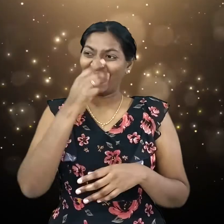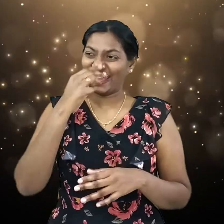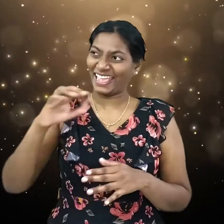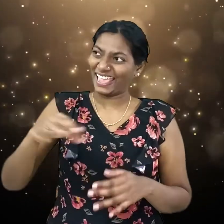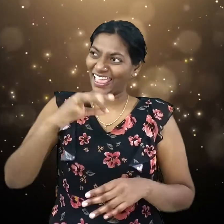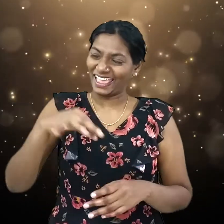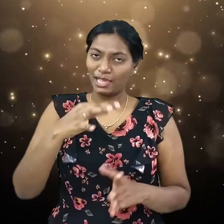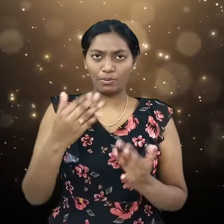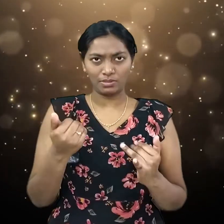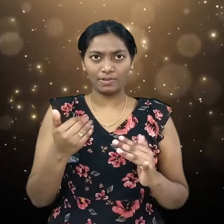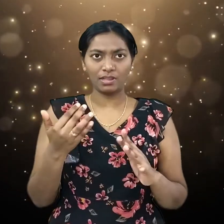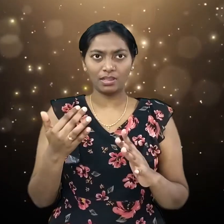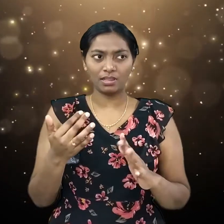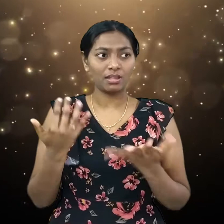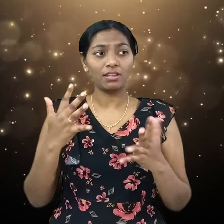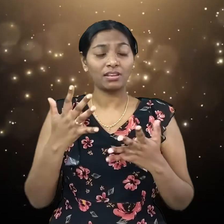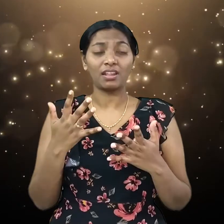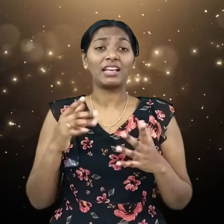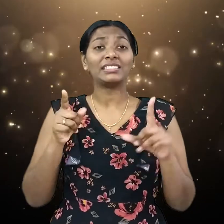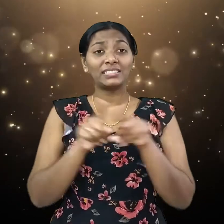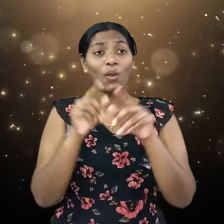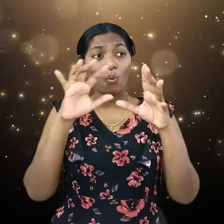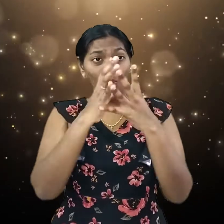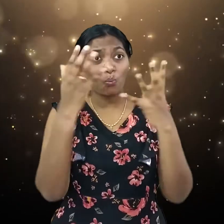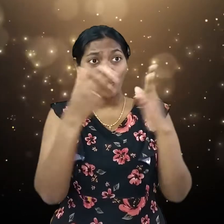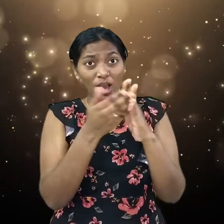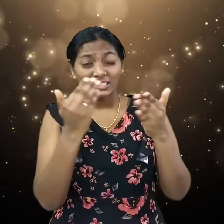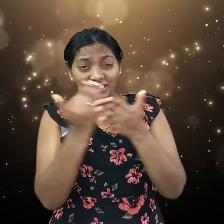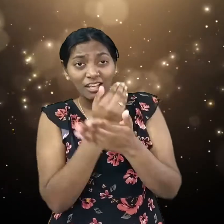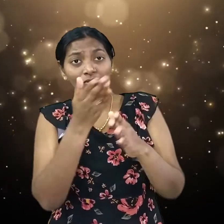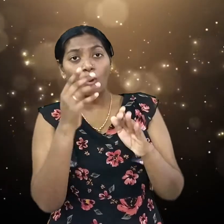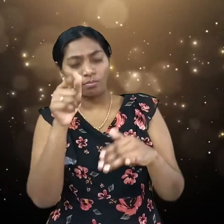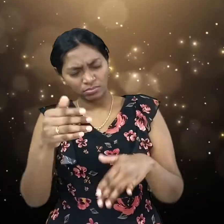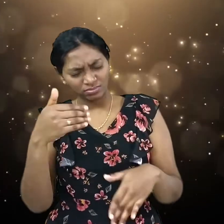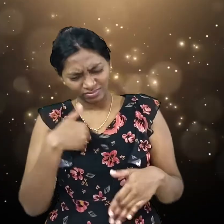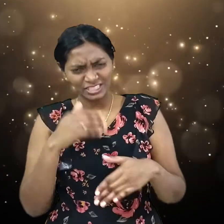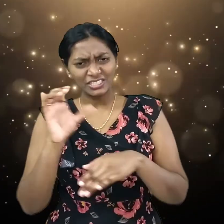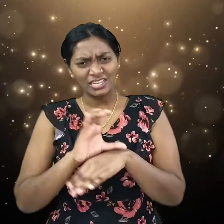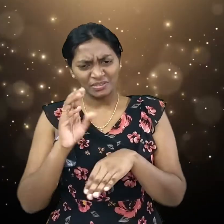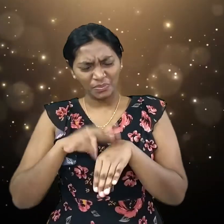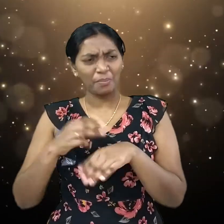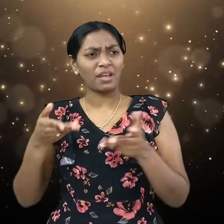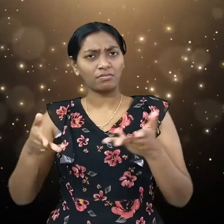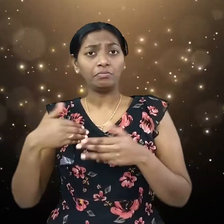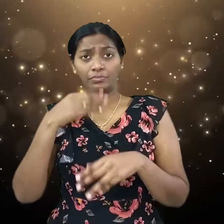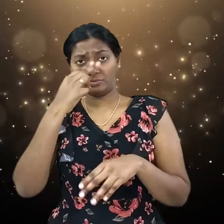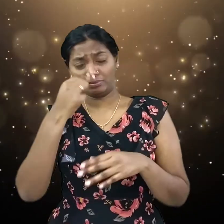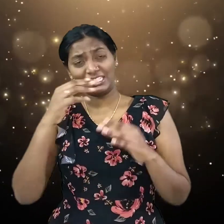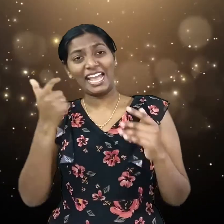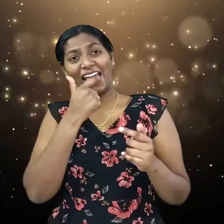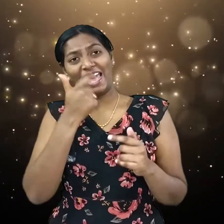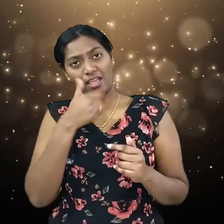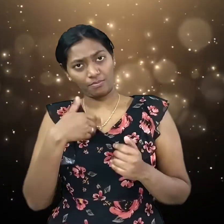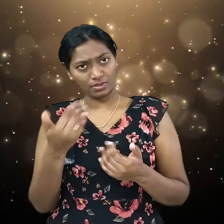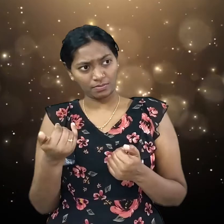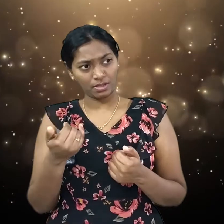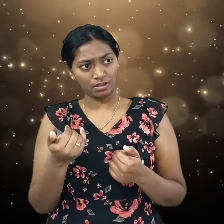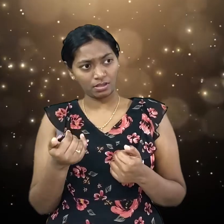है वो मजाक नहीं कर सकते। इस समय इस दुनिया का जो बचाने वाले कौन है? मैं और आप मजाक नहीं कर